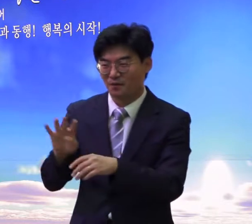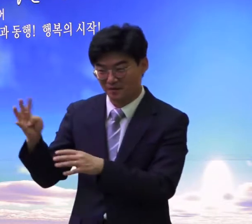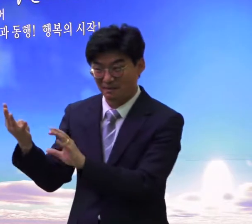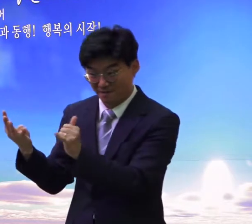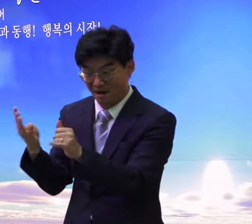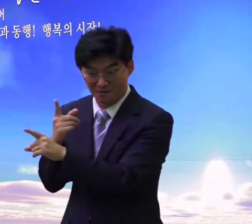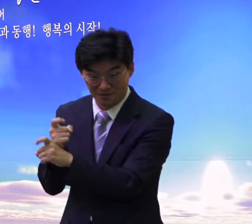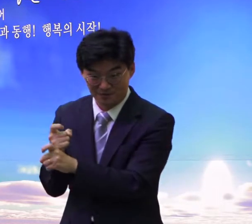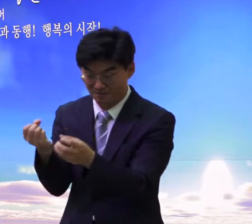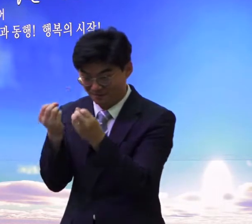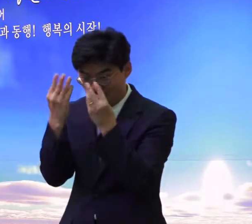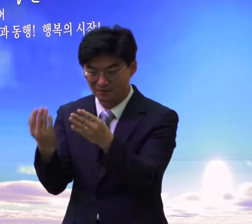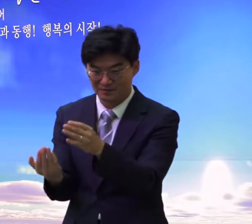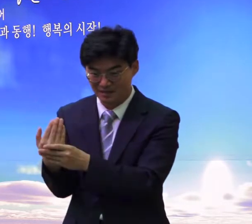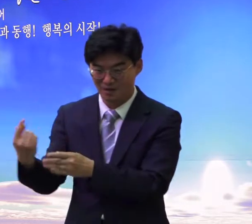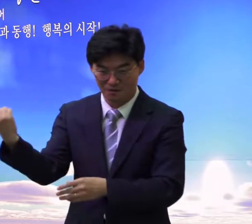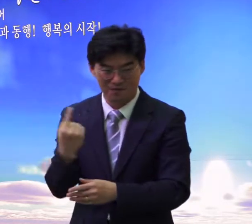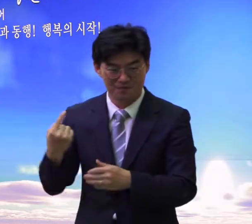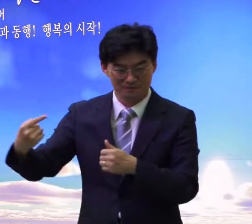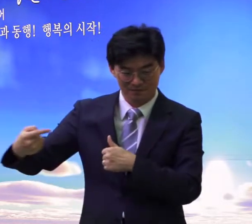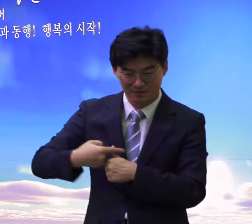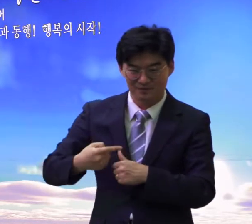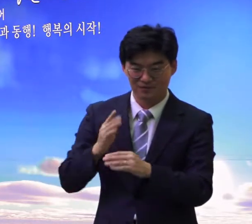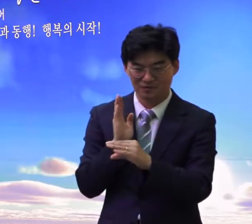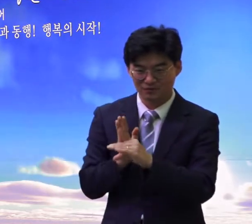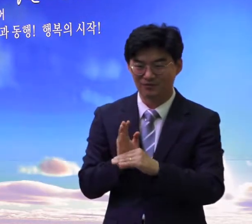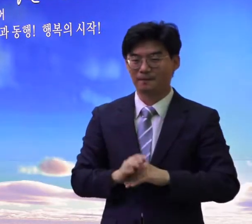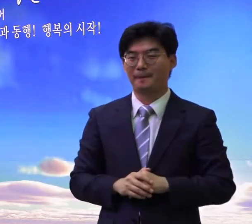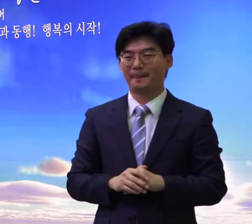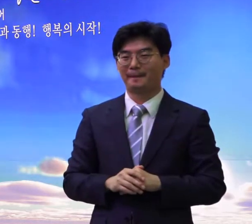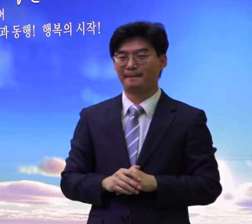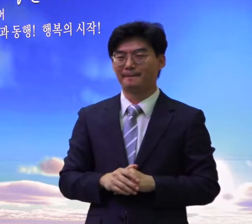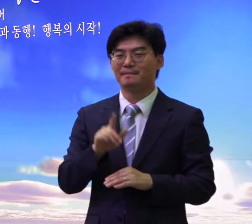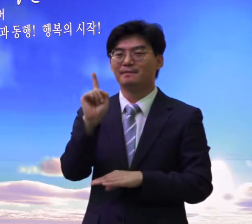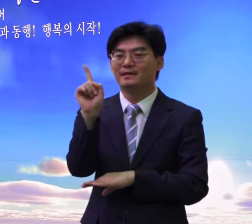보내셨고 하나님께서 이 모든 일을 행하셨던 것입니다.